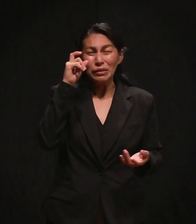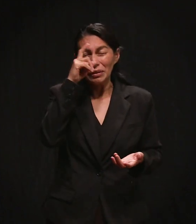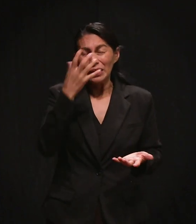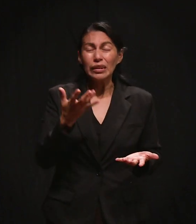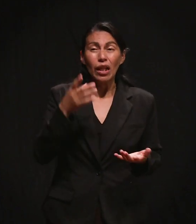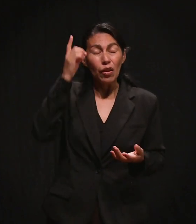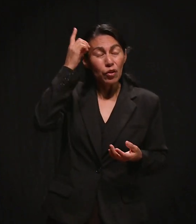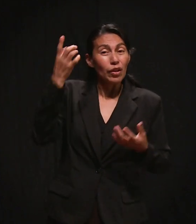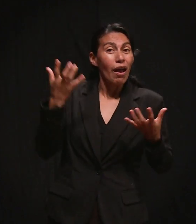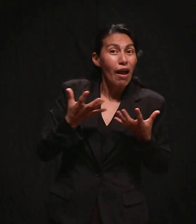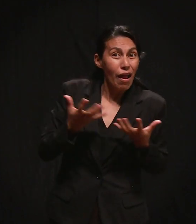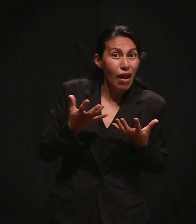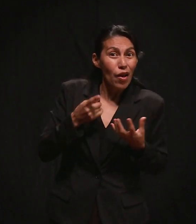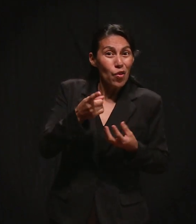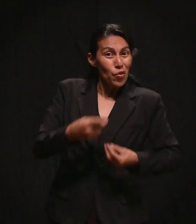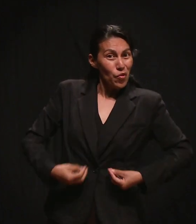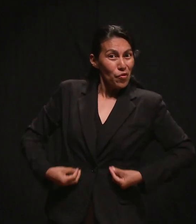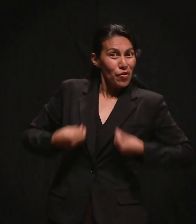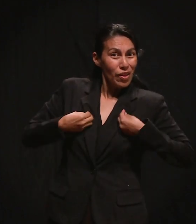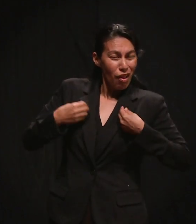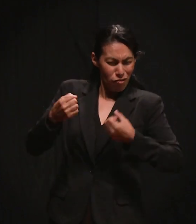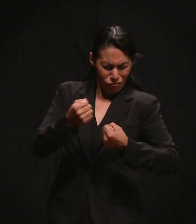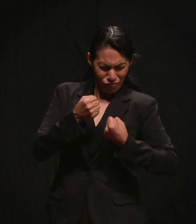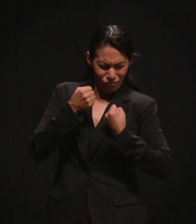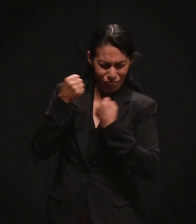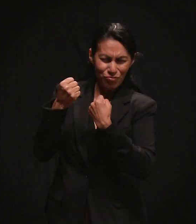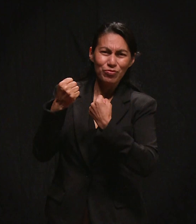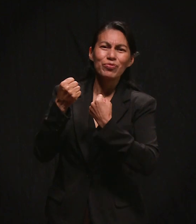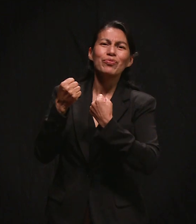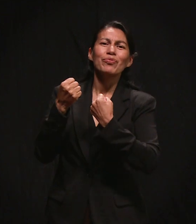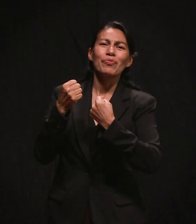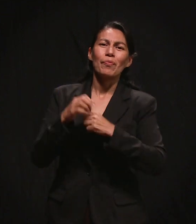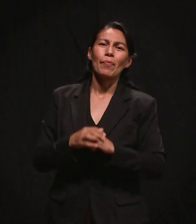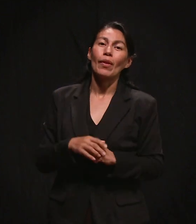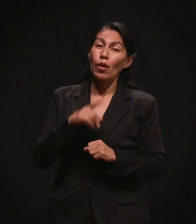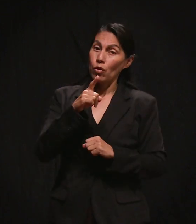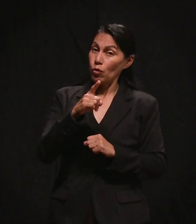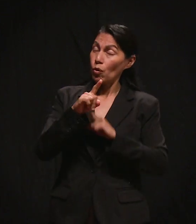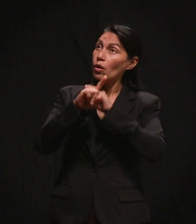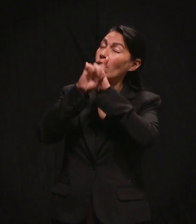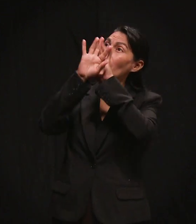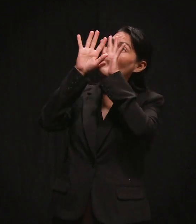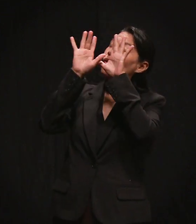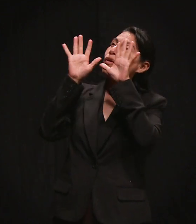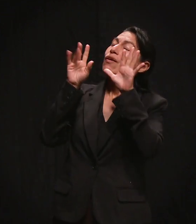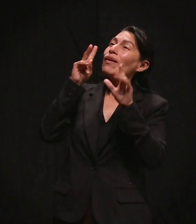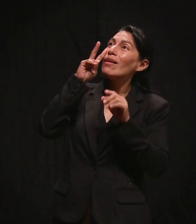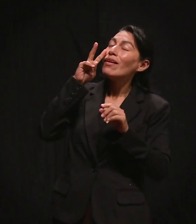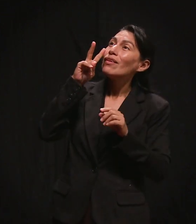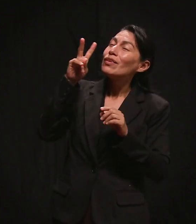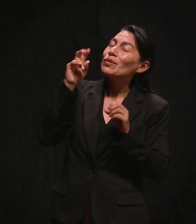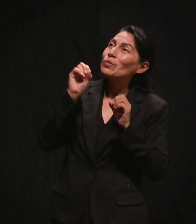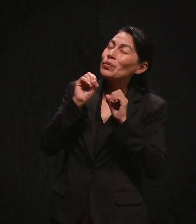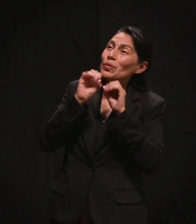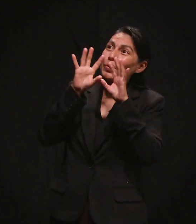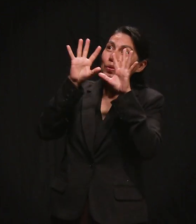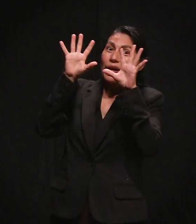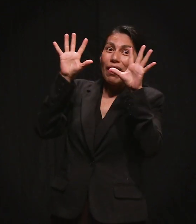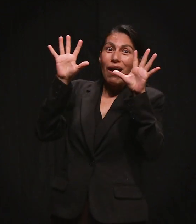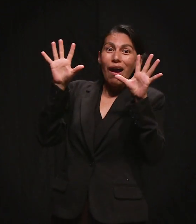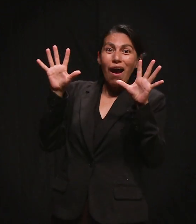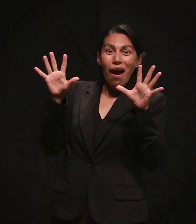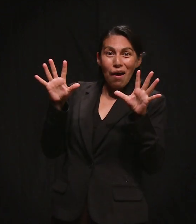cobre vida en tu vida. De esa manera te fortalecerás y verás la gloria de Dios